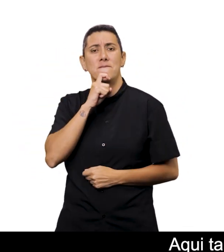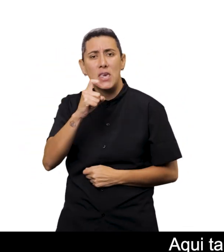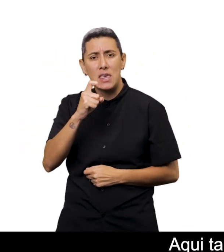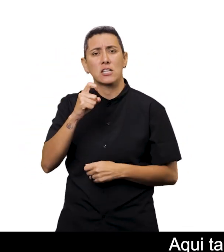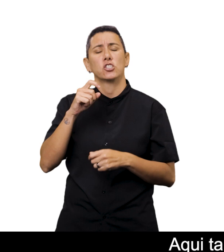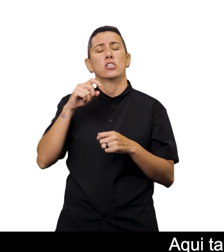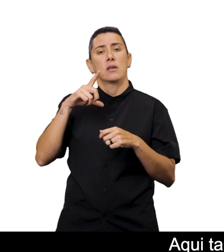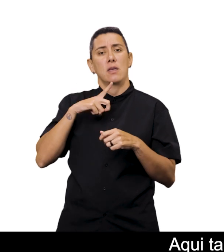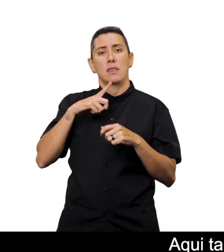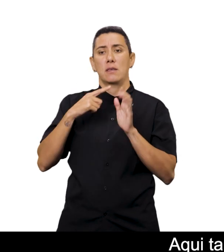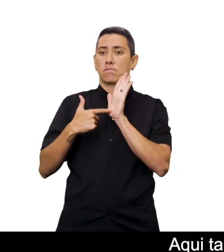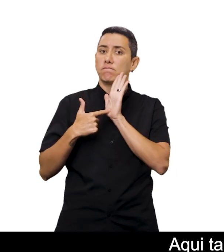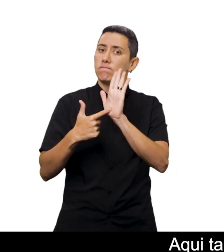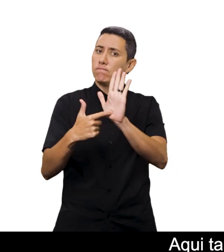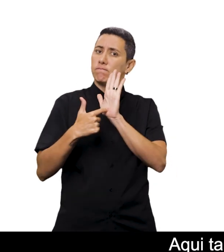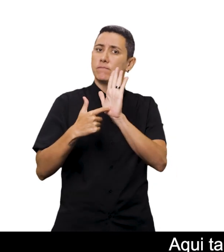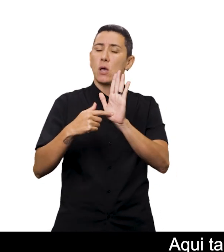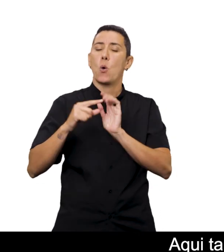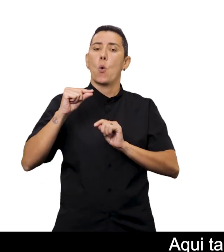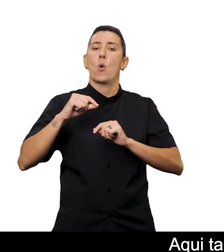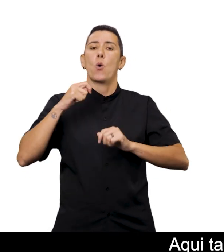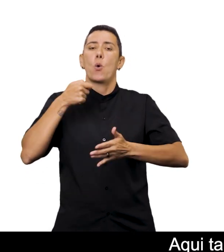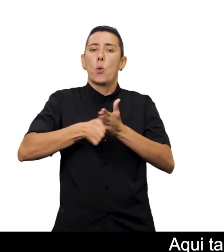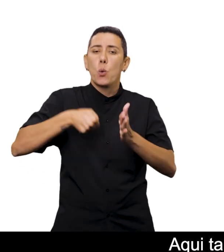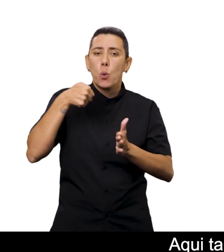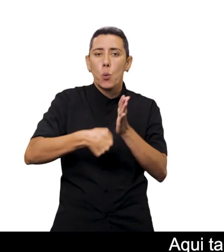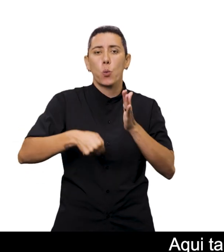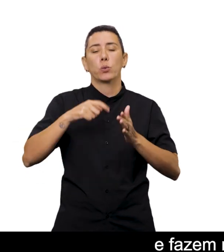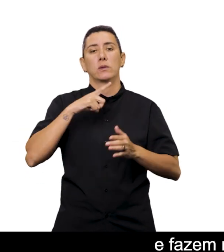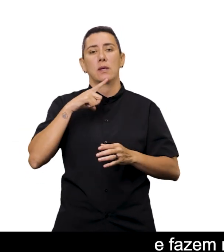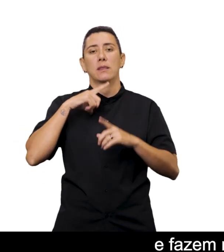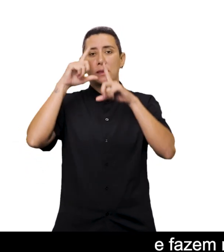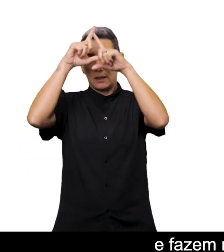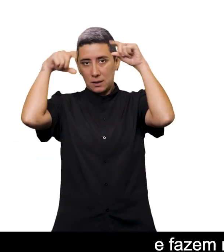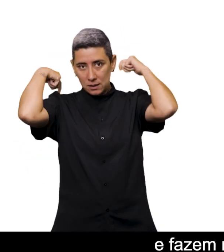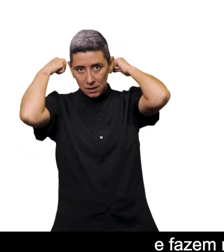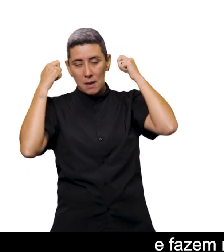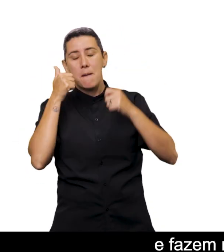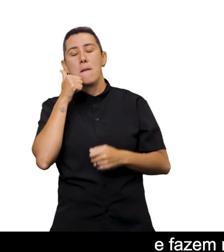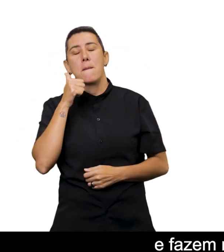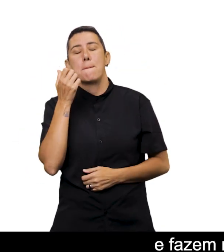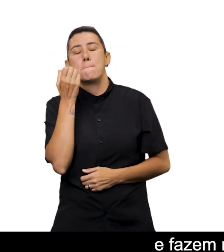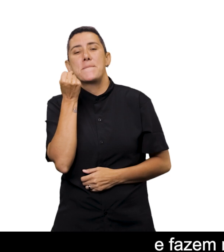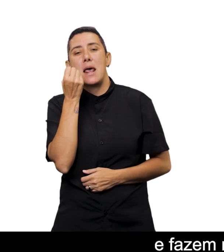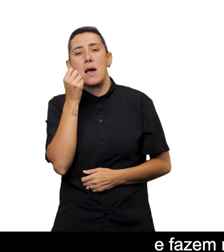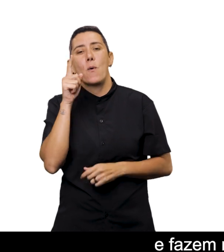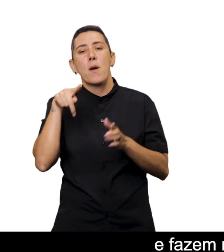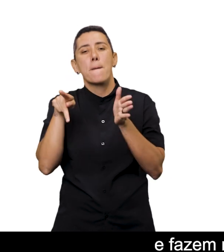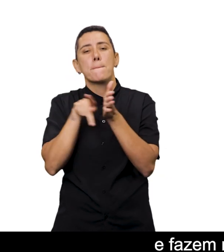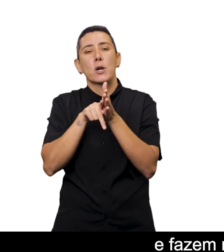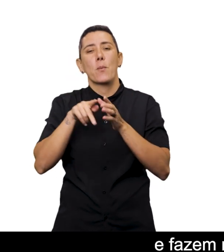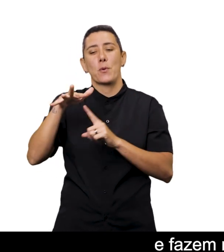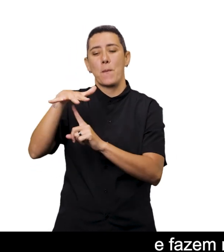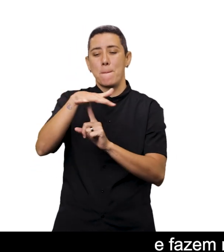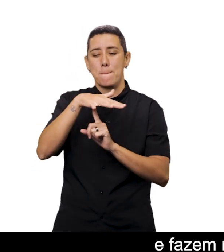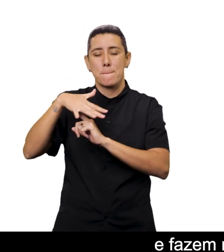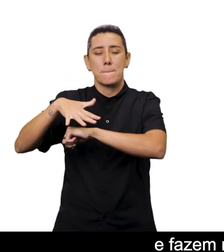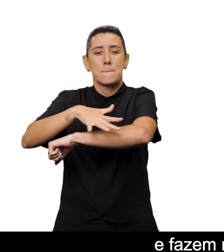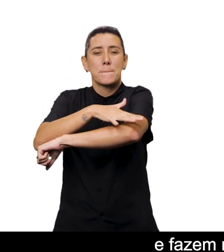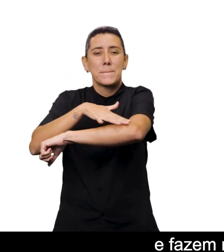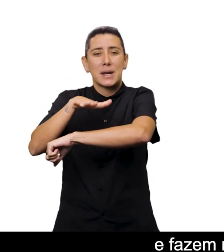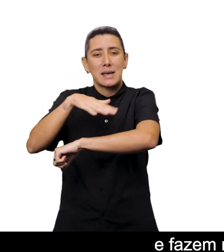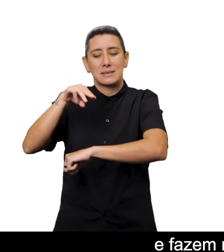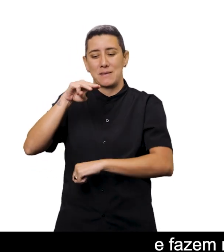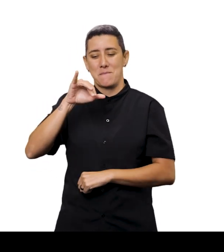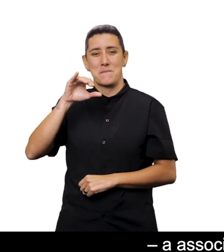há bandanas verdes que tornam-se ícones dessa luta e fazem referência aos lenços brancos das Mães